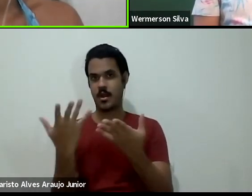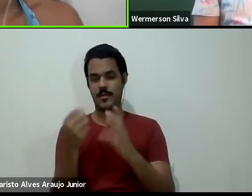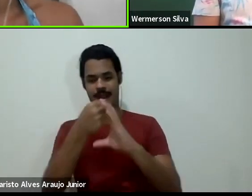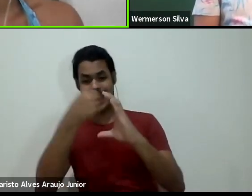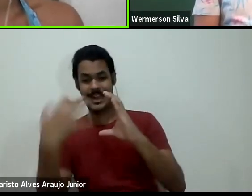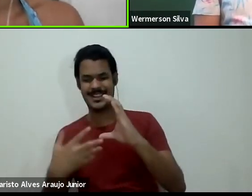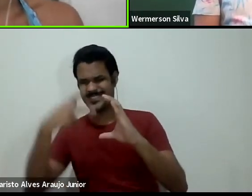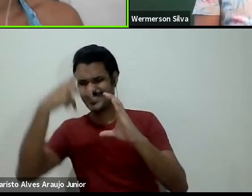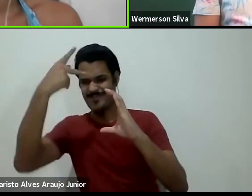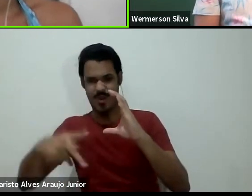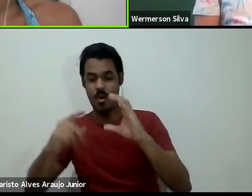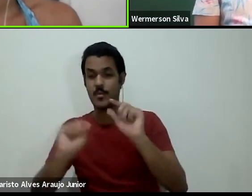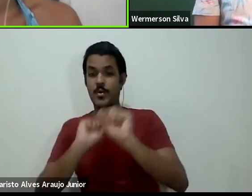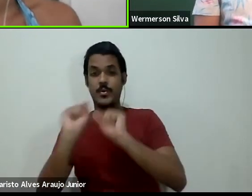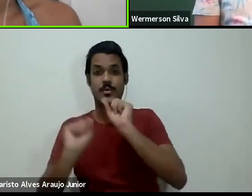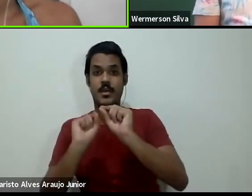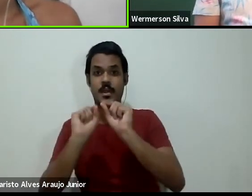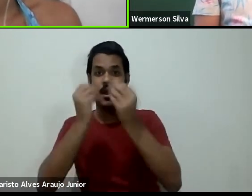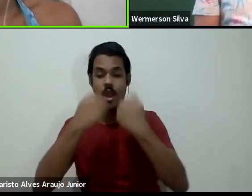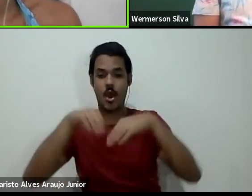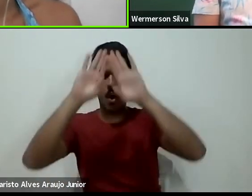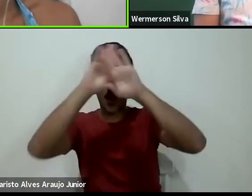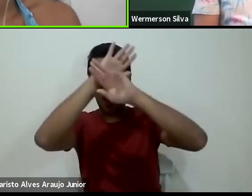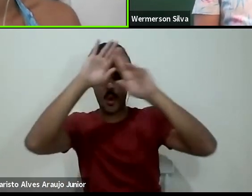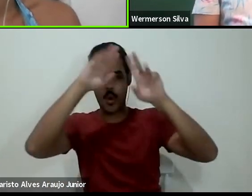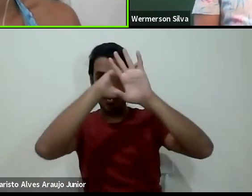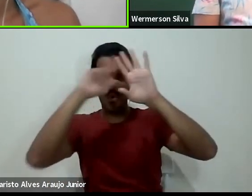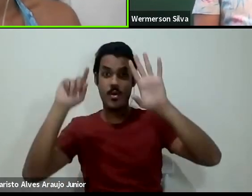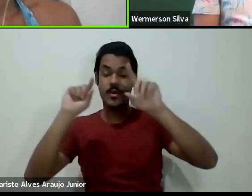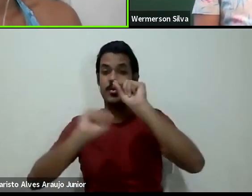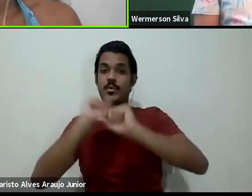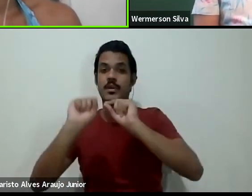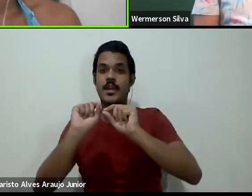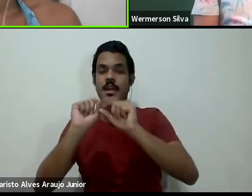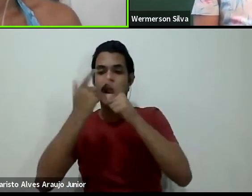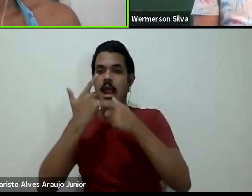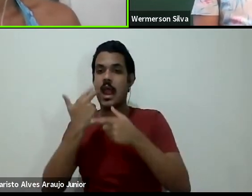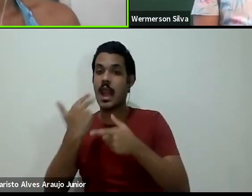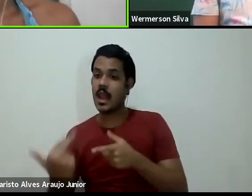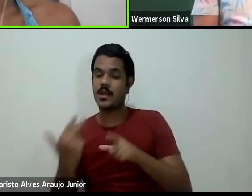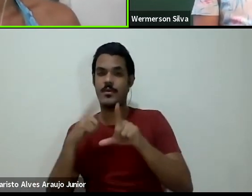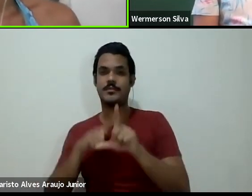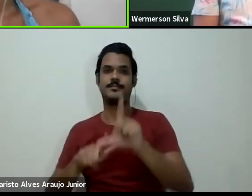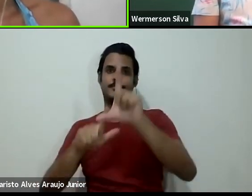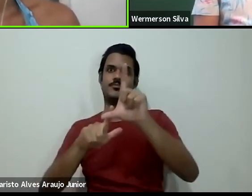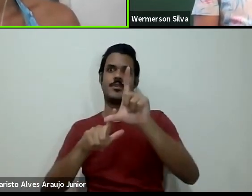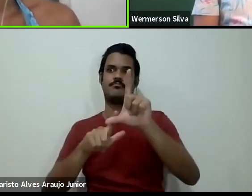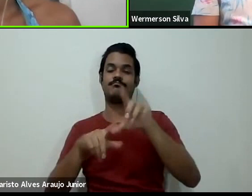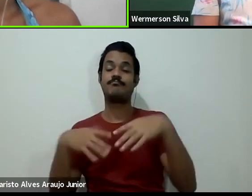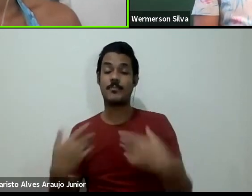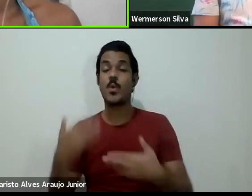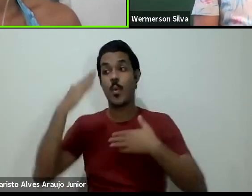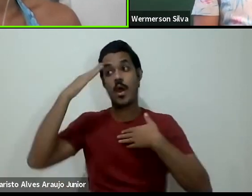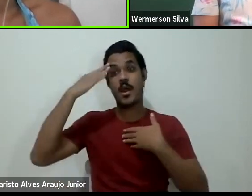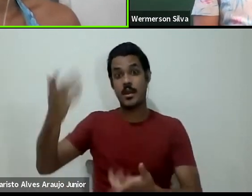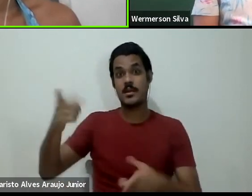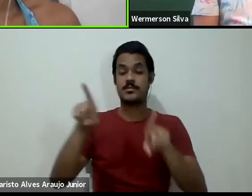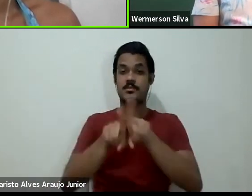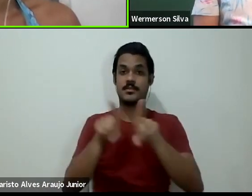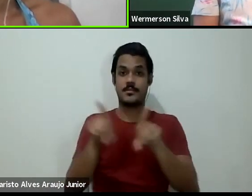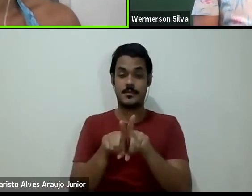característica específica que essa obra traz, que é a questão da linguagem iorubá. Então, eu agradeço muito também